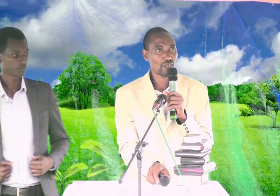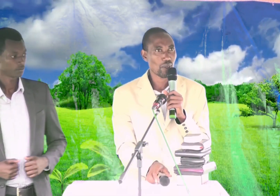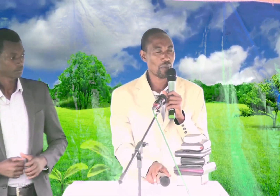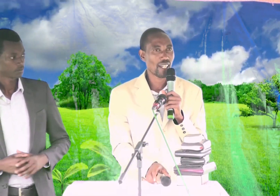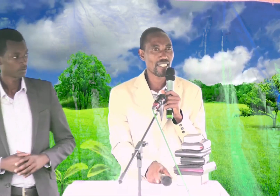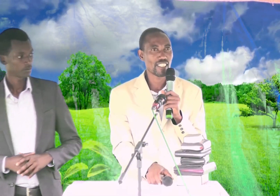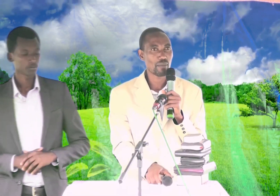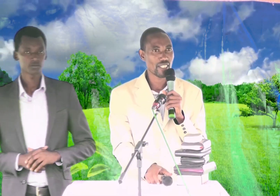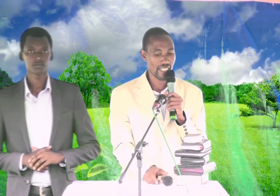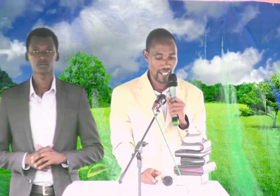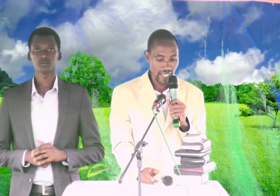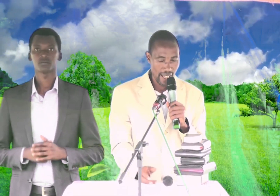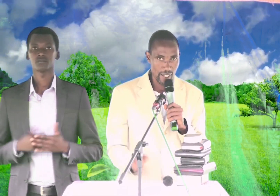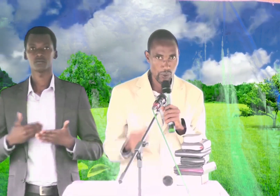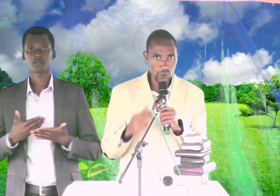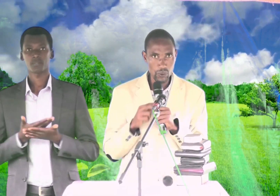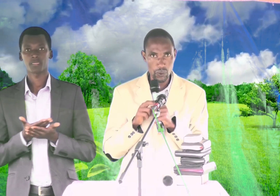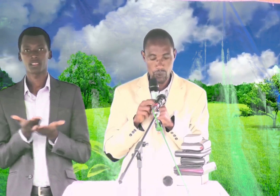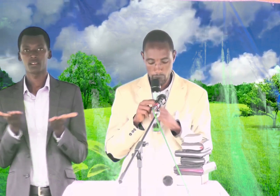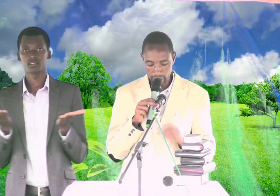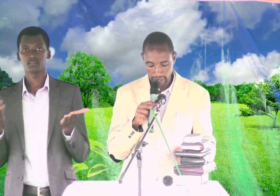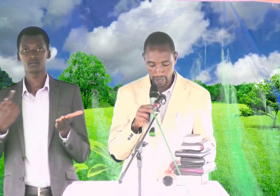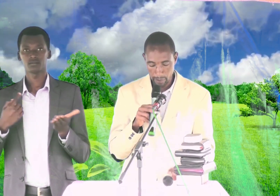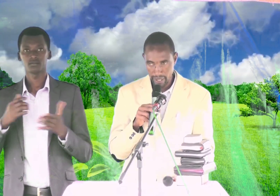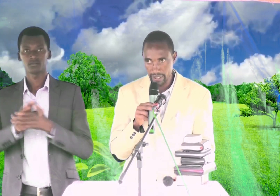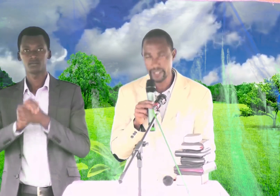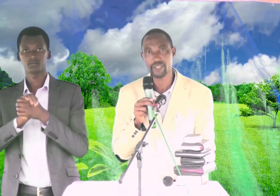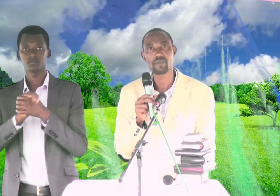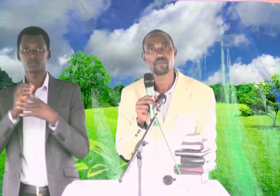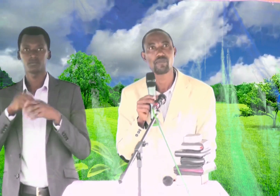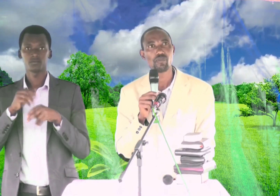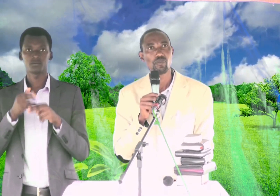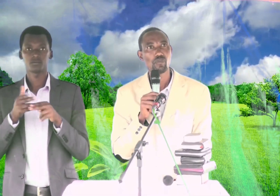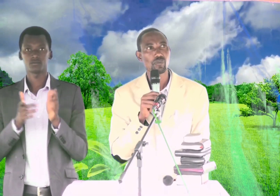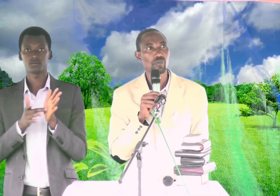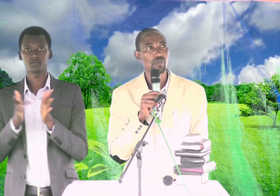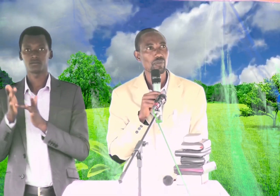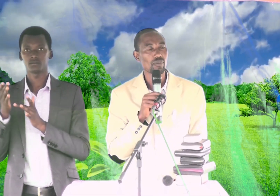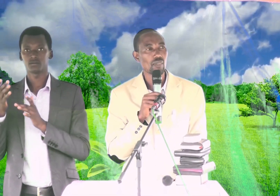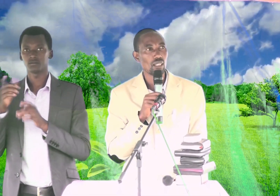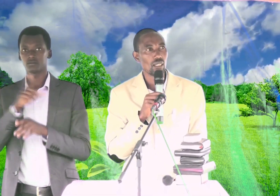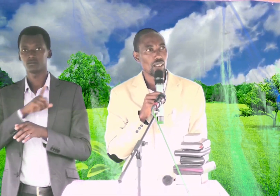Mwese turamukanije mu izina rya Yesu Uwiteka bahiri.